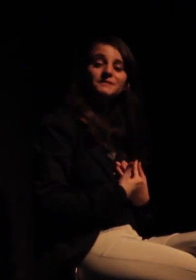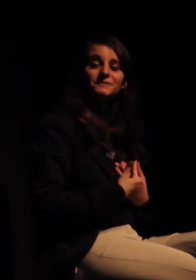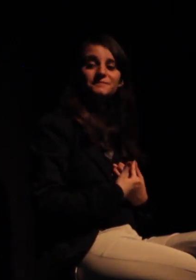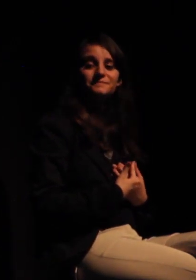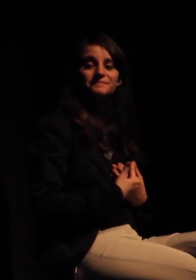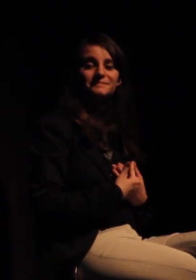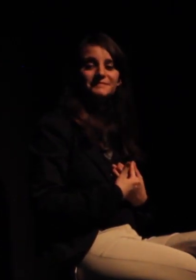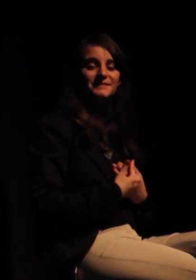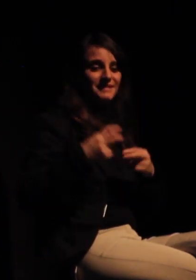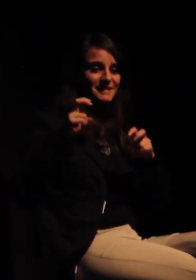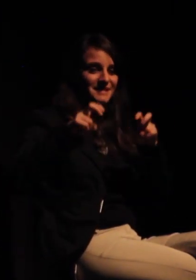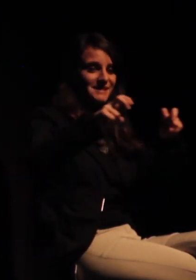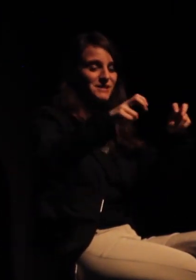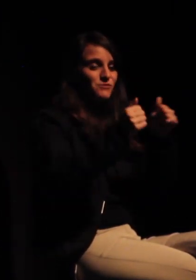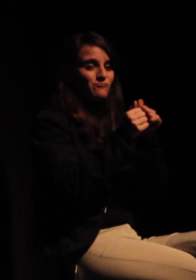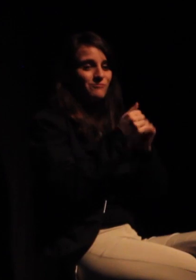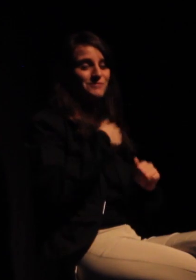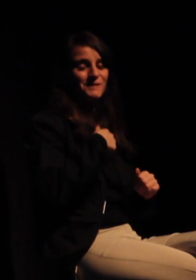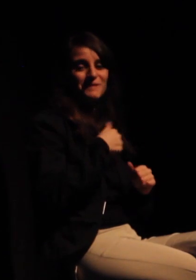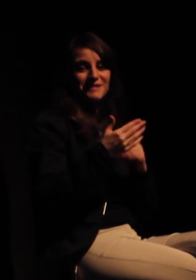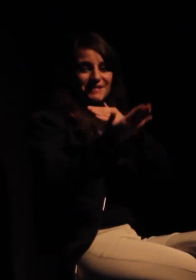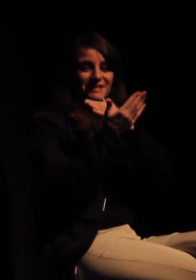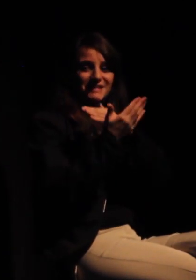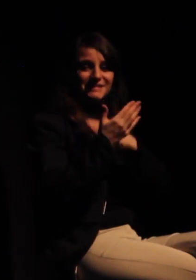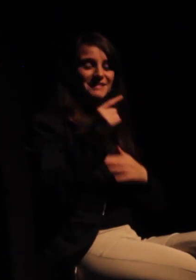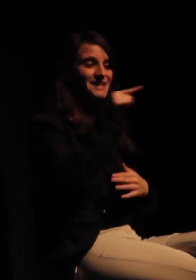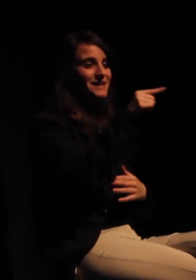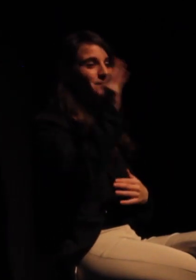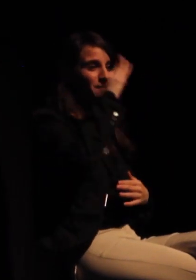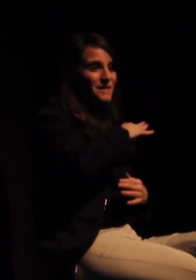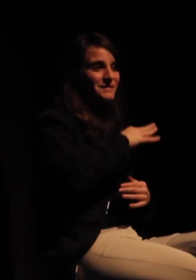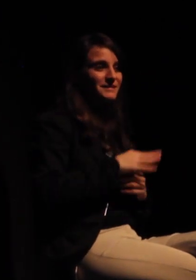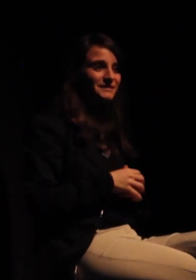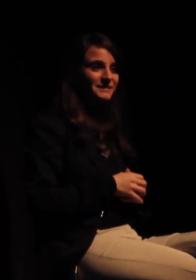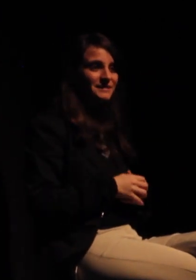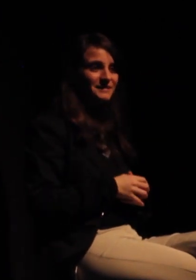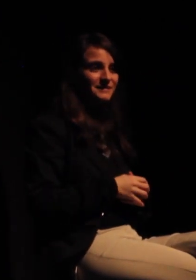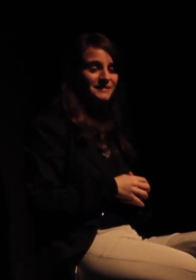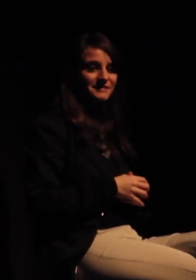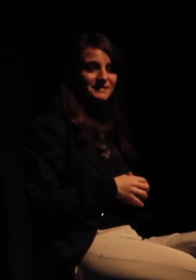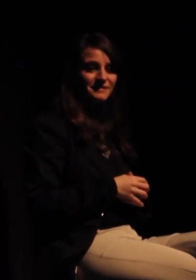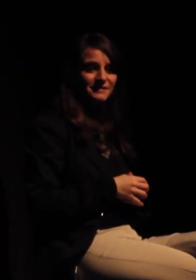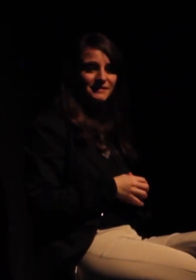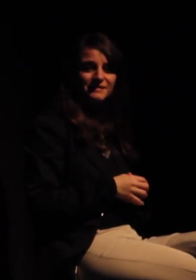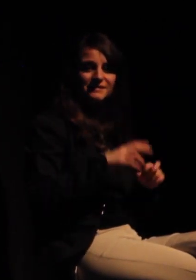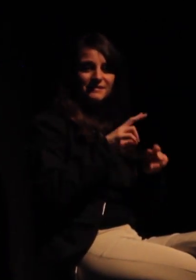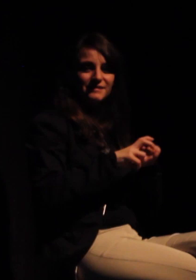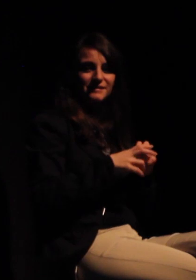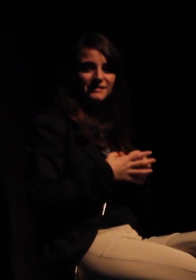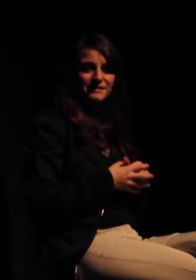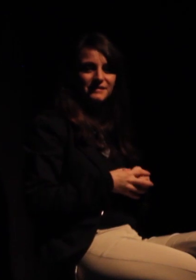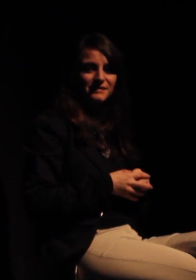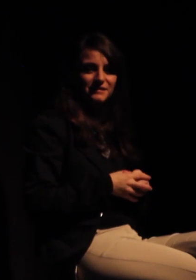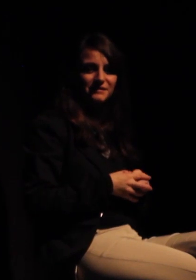estavam comigo. E quem era o vilão? Ele, o cara. Aí o cara sentou e os caras diziam